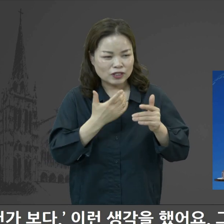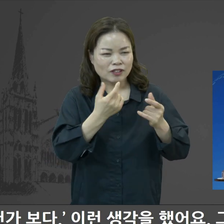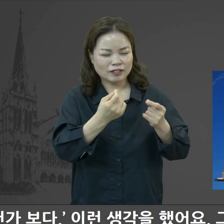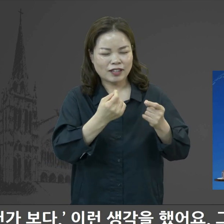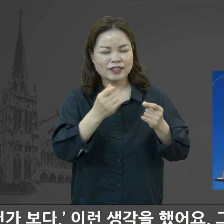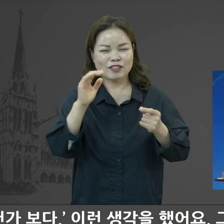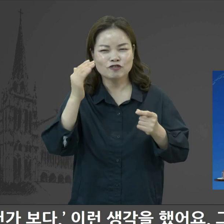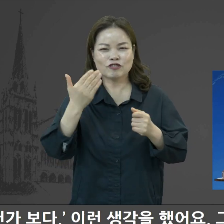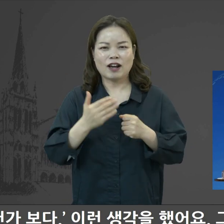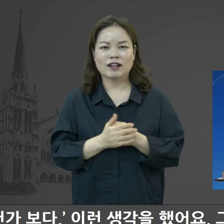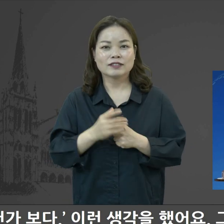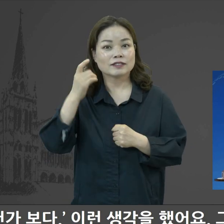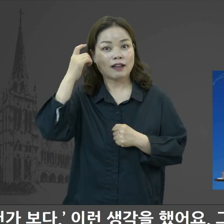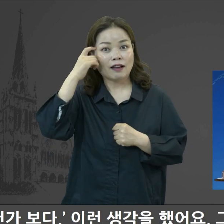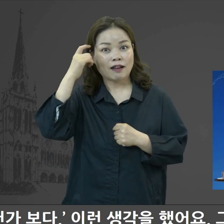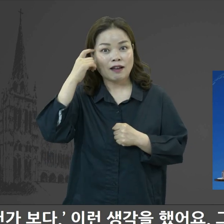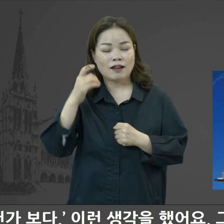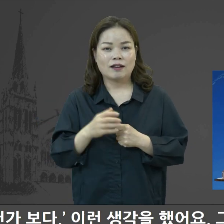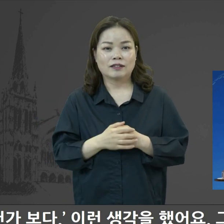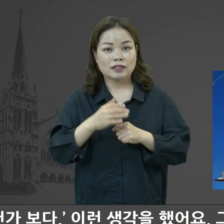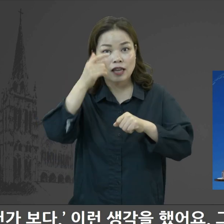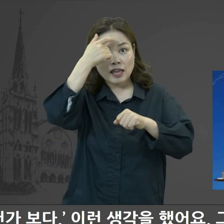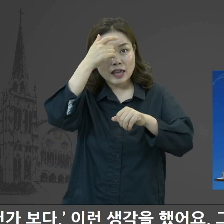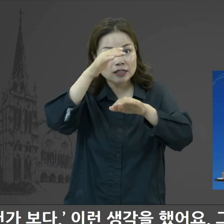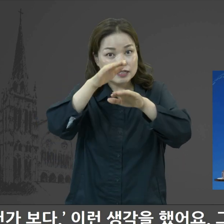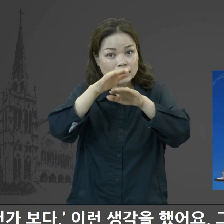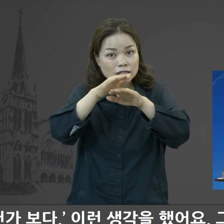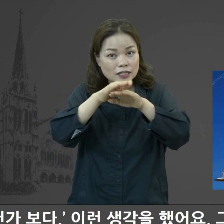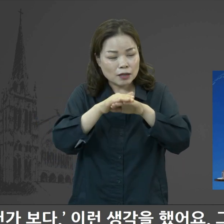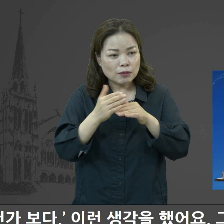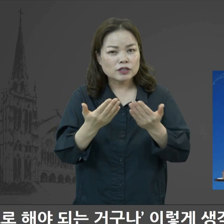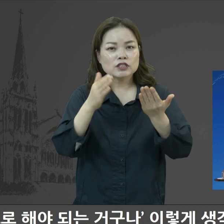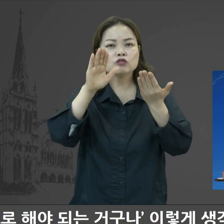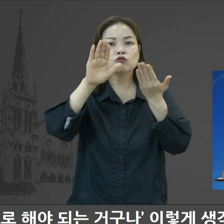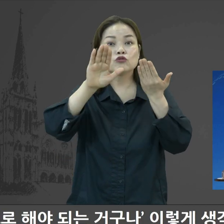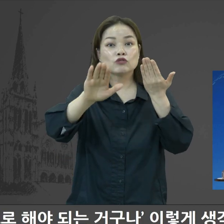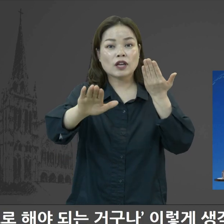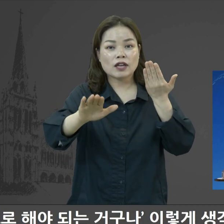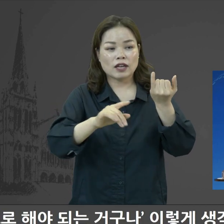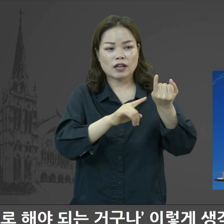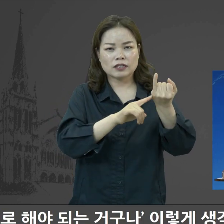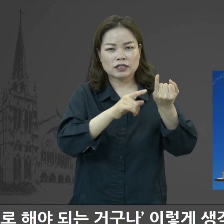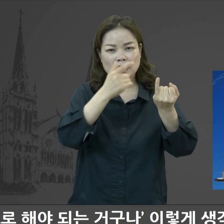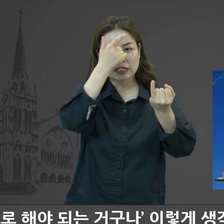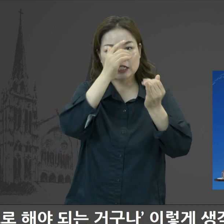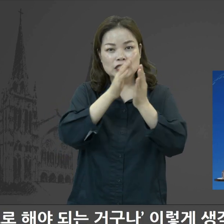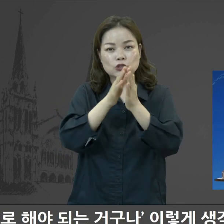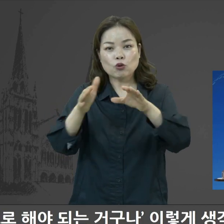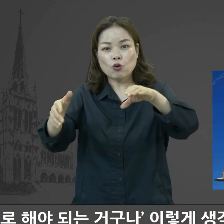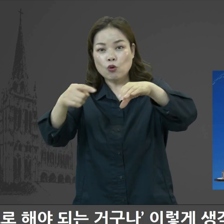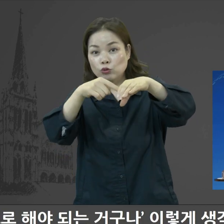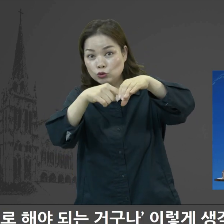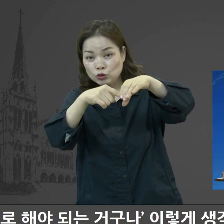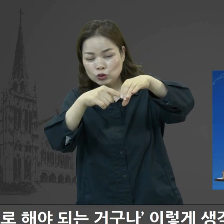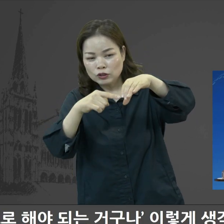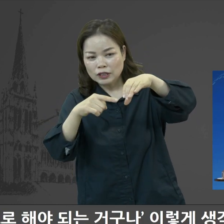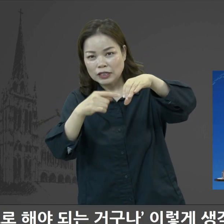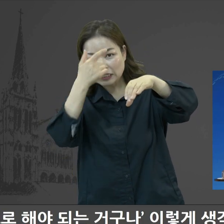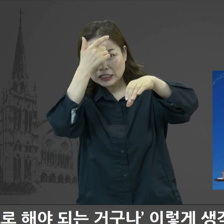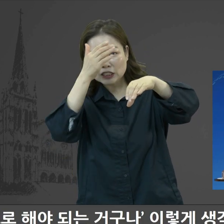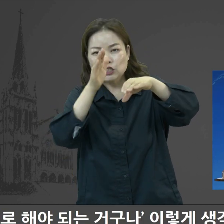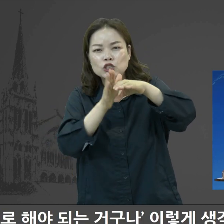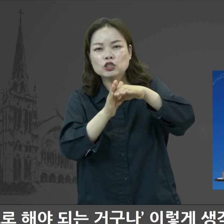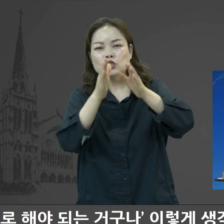되는 거구나 이렇게 생각을 했어요. 예배를 이제 드리고 났는데 언니가 기도구를 간대요. 그래서 기도굴에